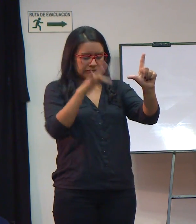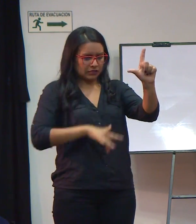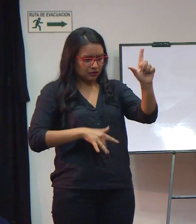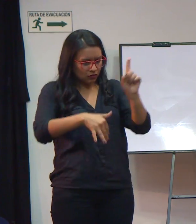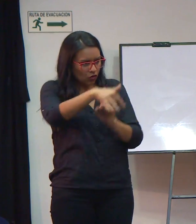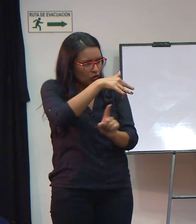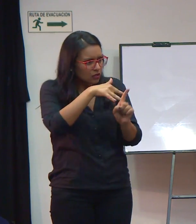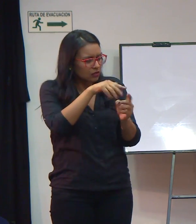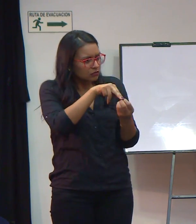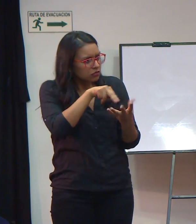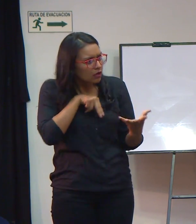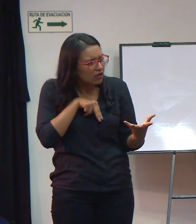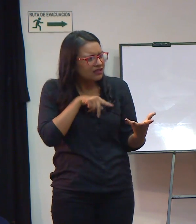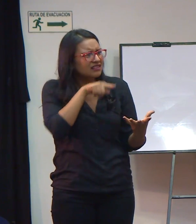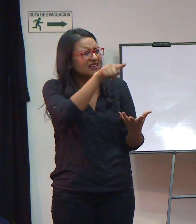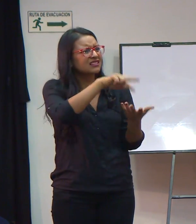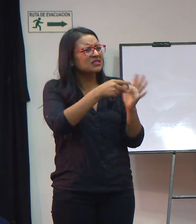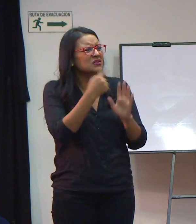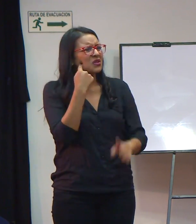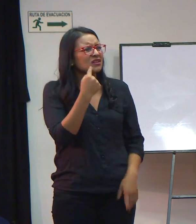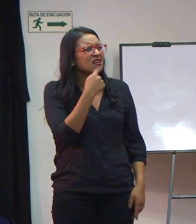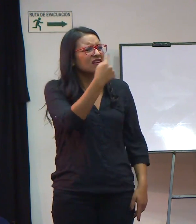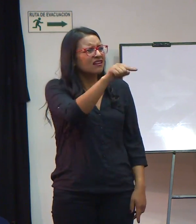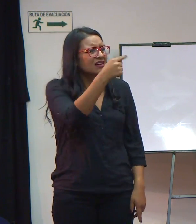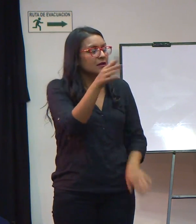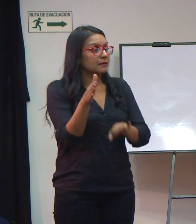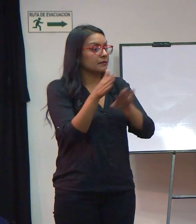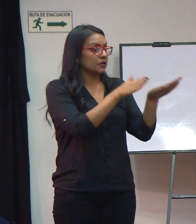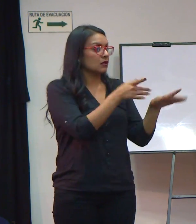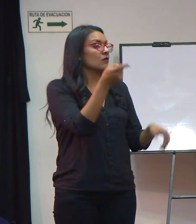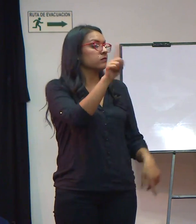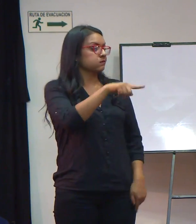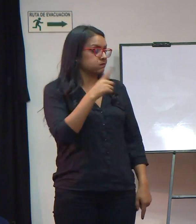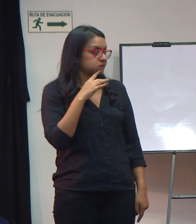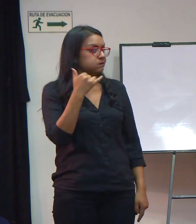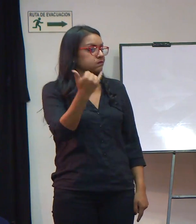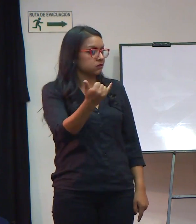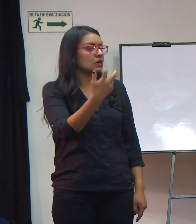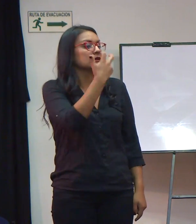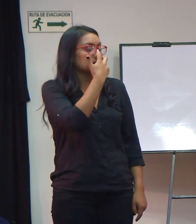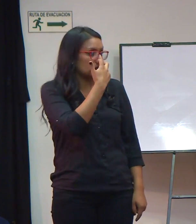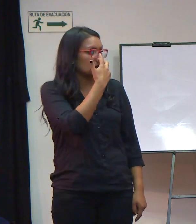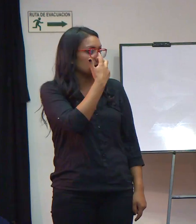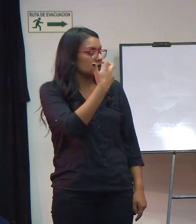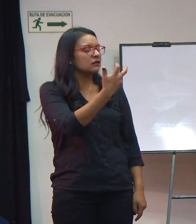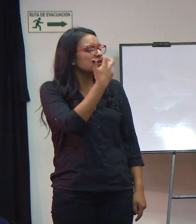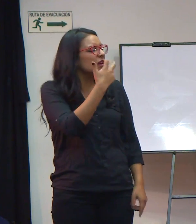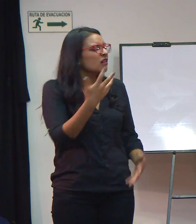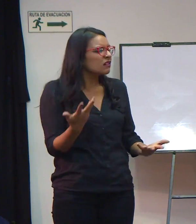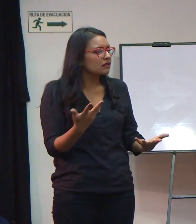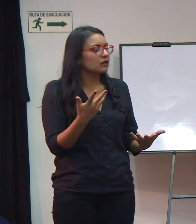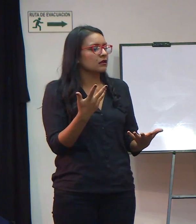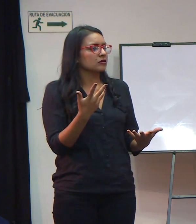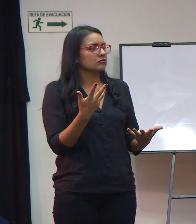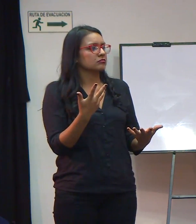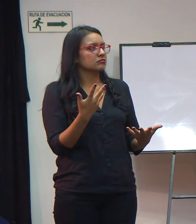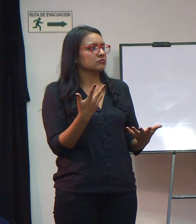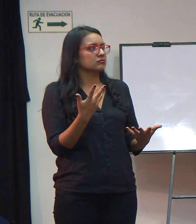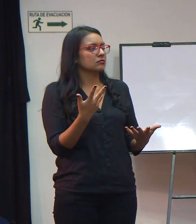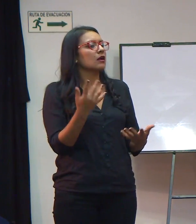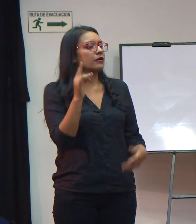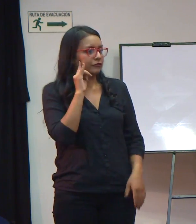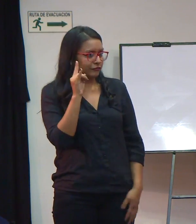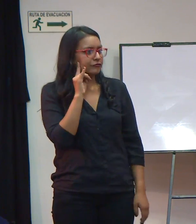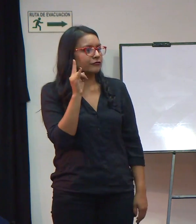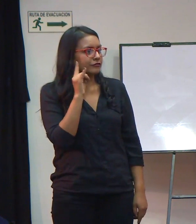contextualizan en sí a la persona sorda, pero encontramos a los ciegos que sí